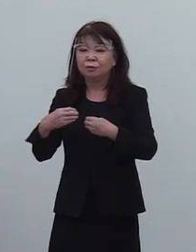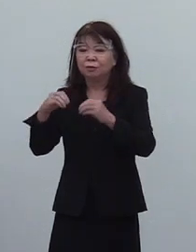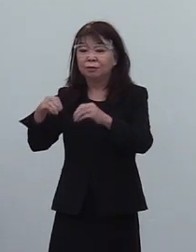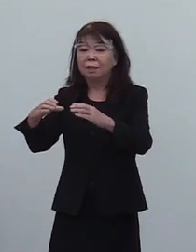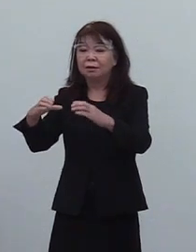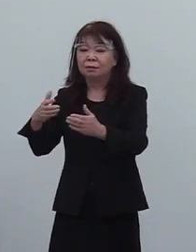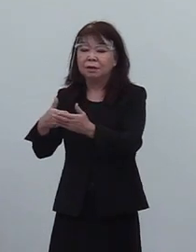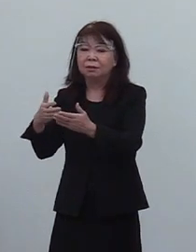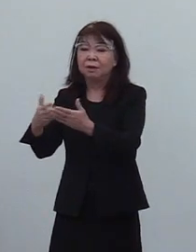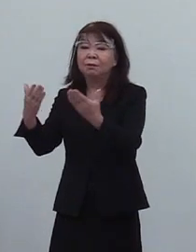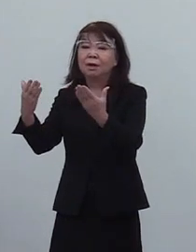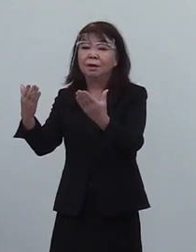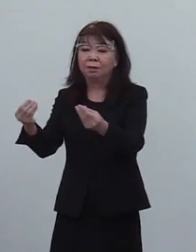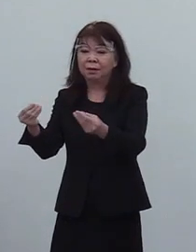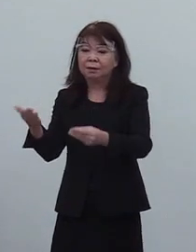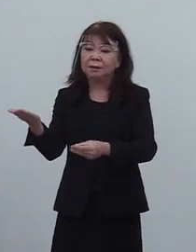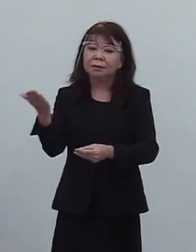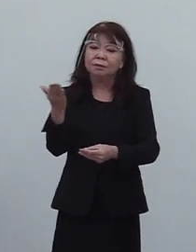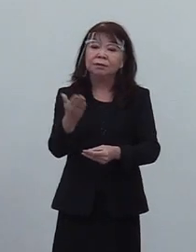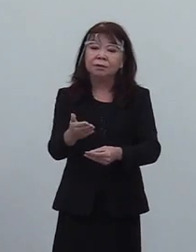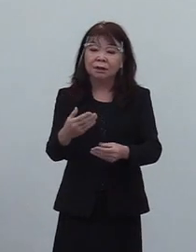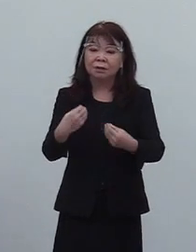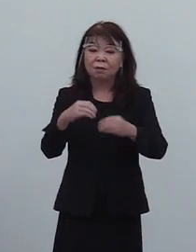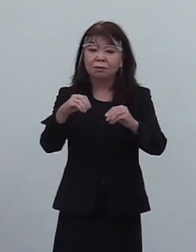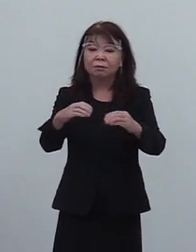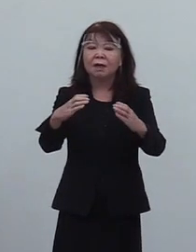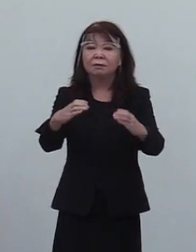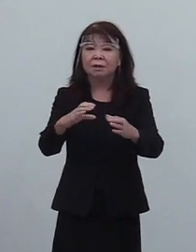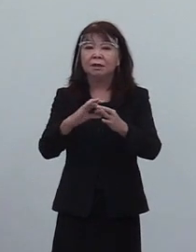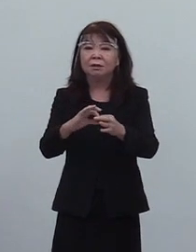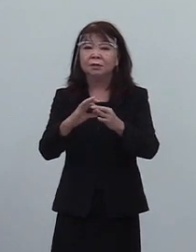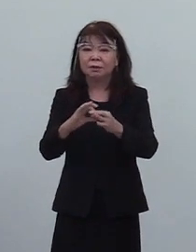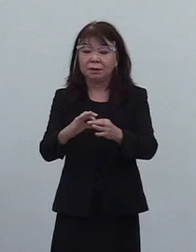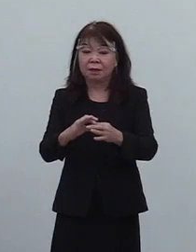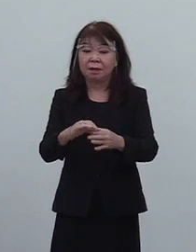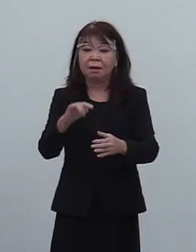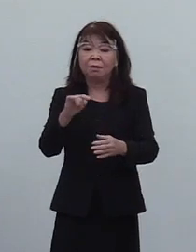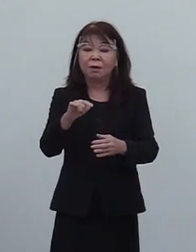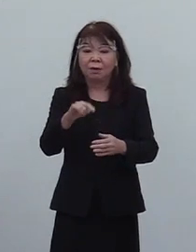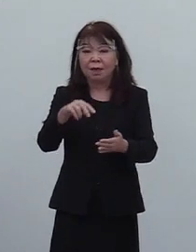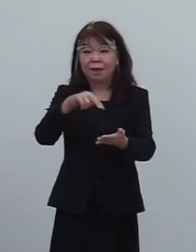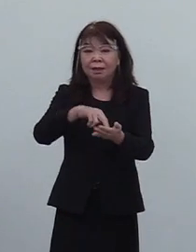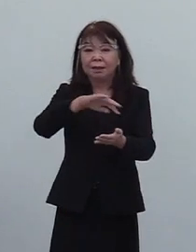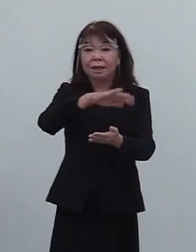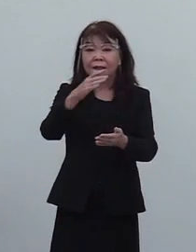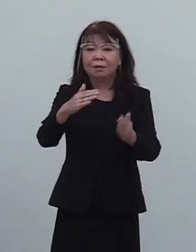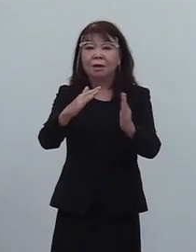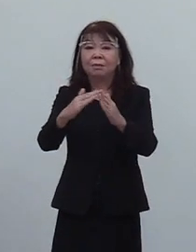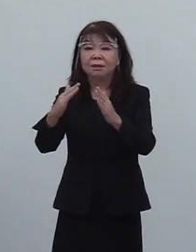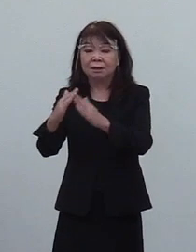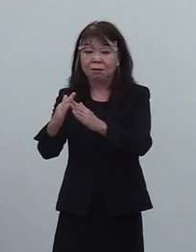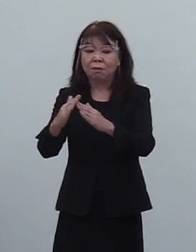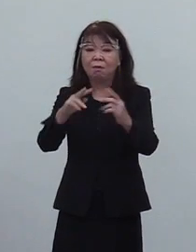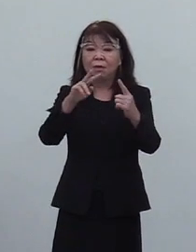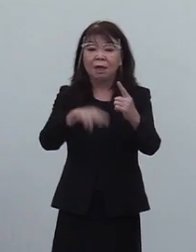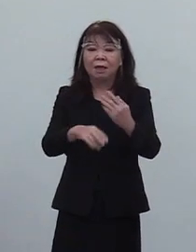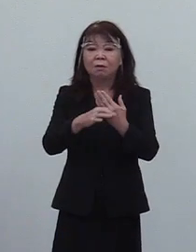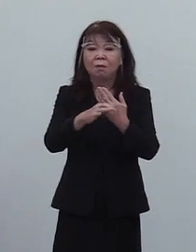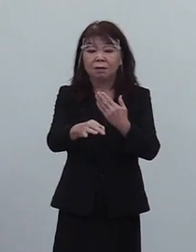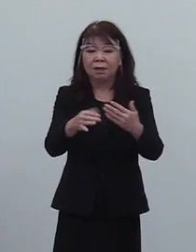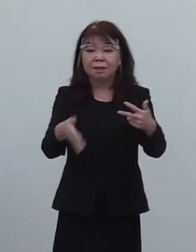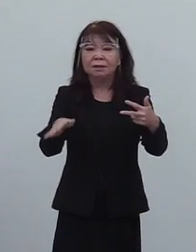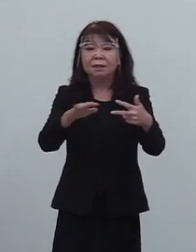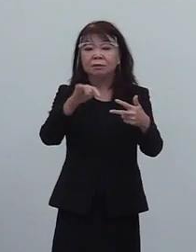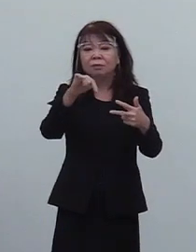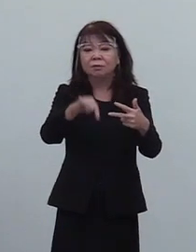次に2例目、立山町の 介護保健施設におけるクラ